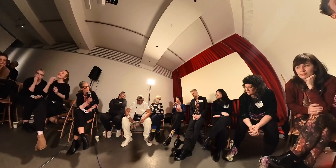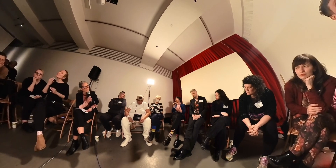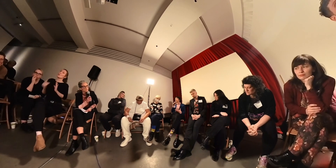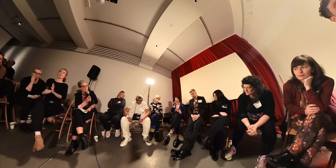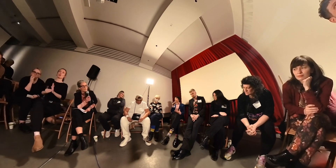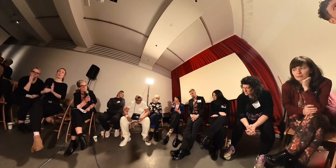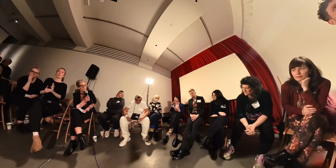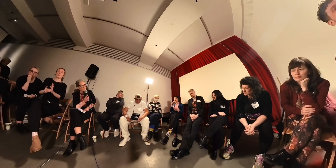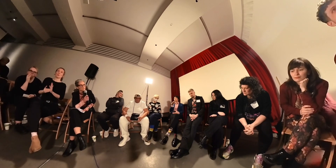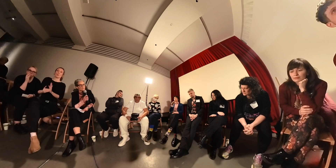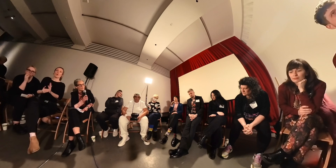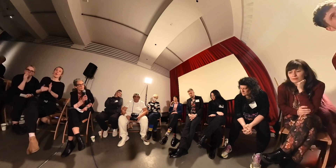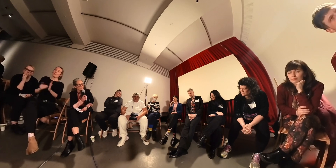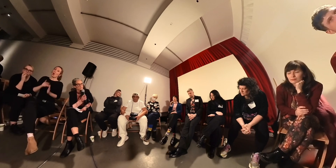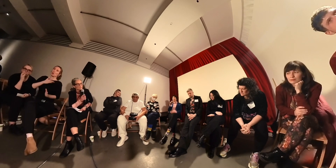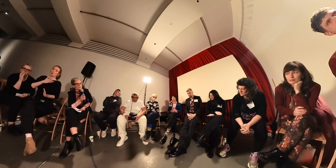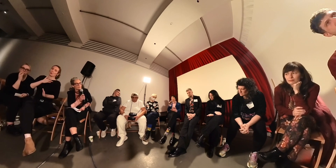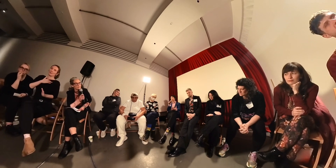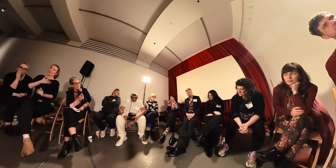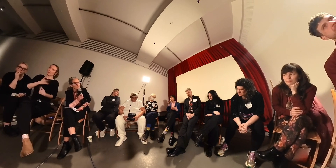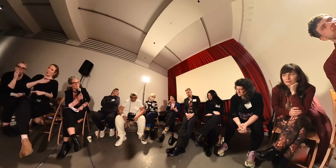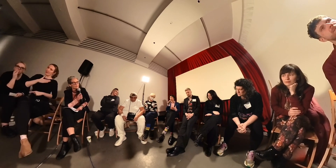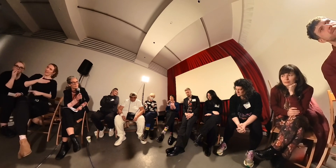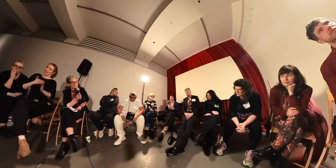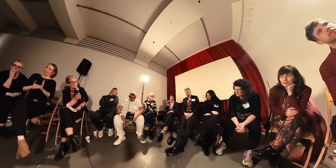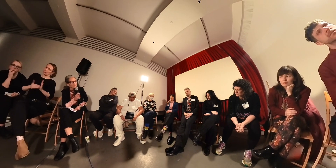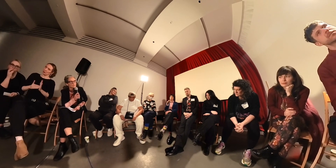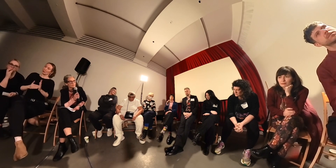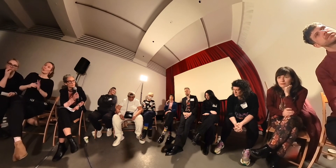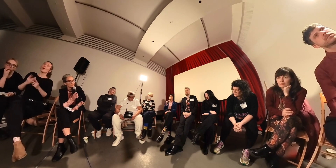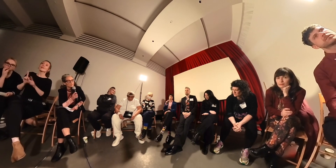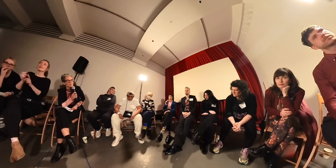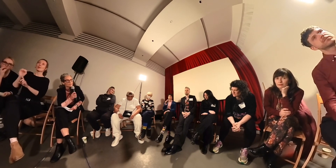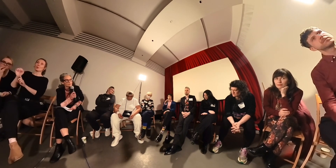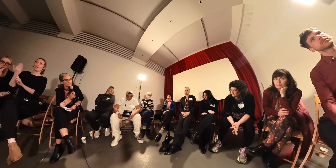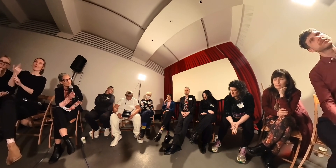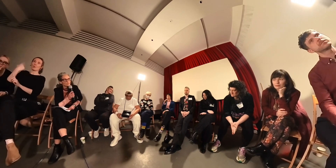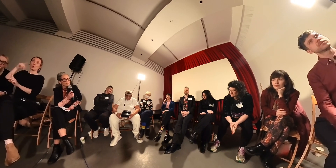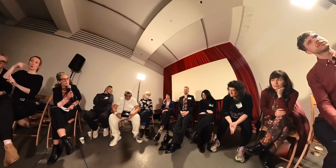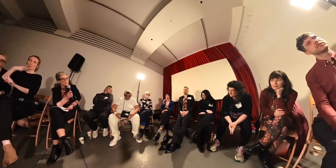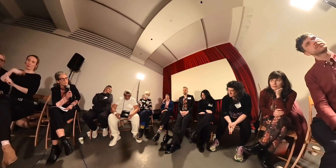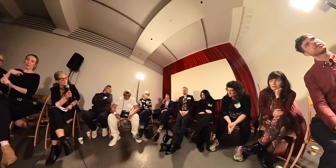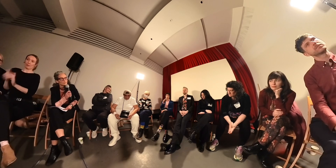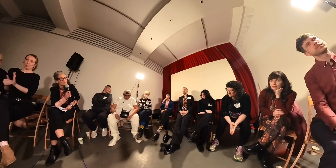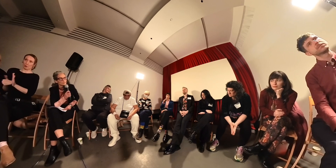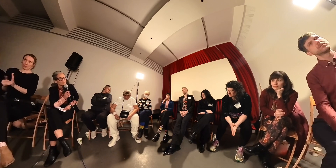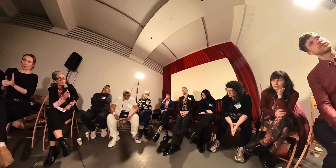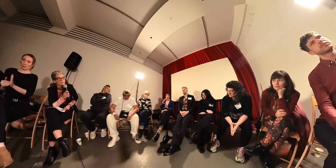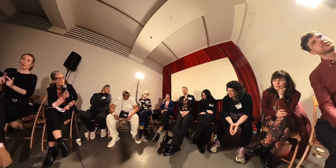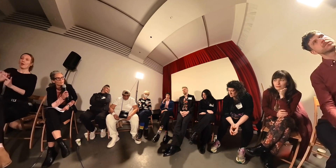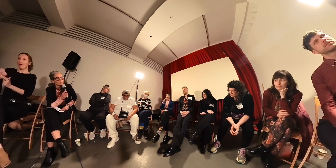i vlastně jakoby osobní, i vlastně pro, jako vlastně pro studenta tehdy ještě, pro vlastně člověka, který